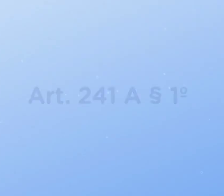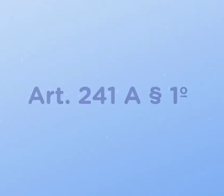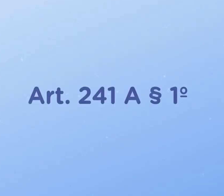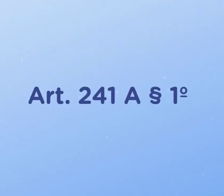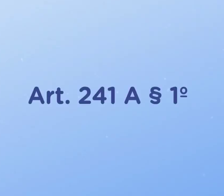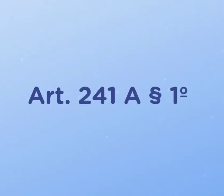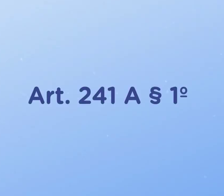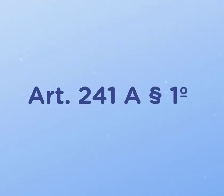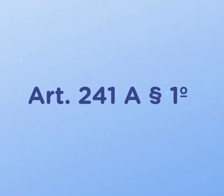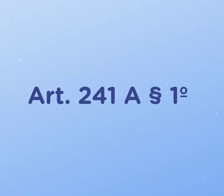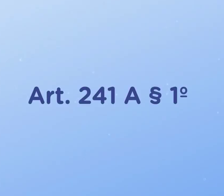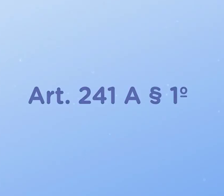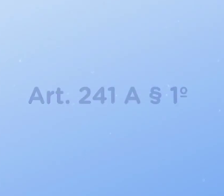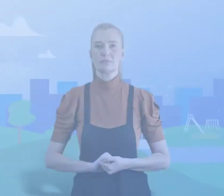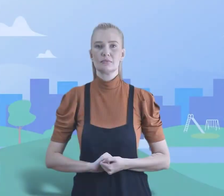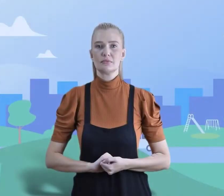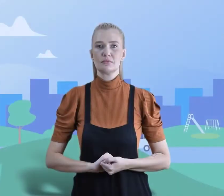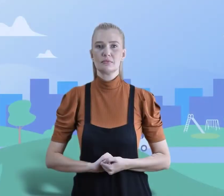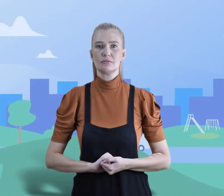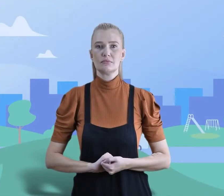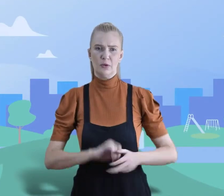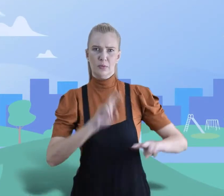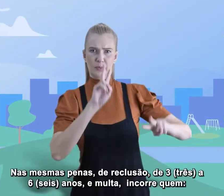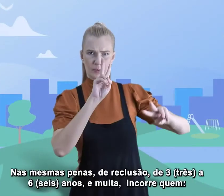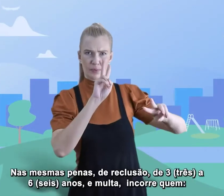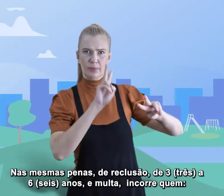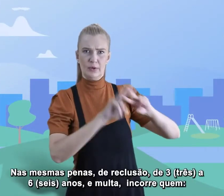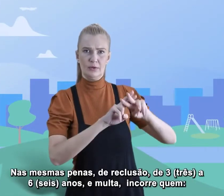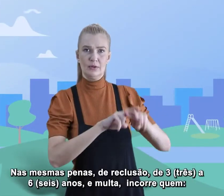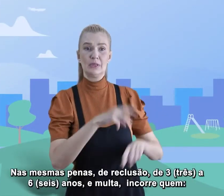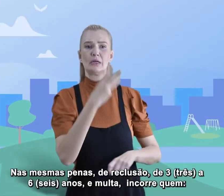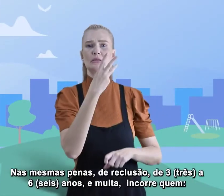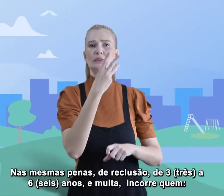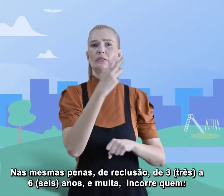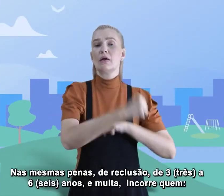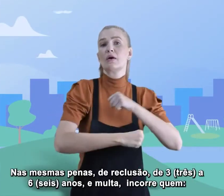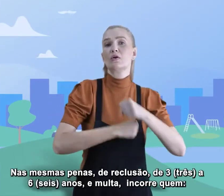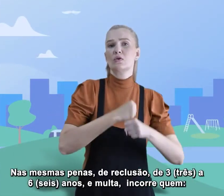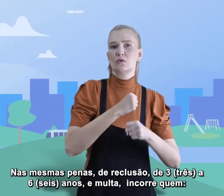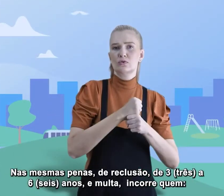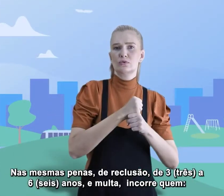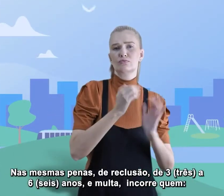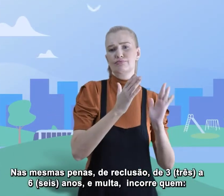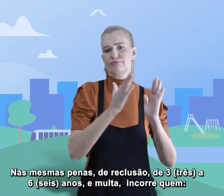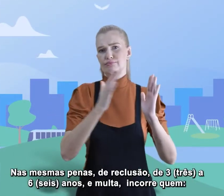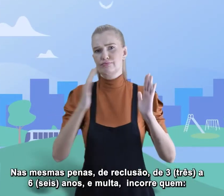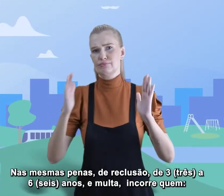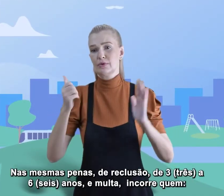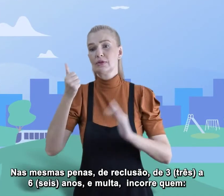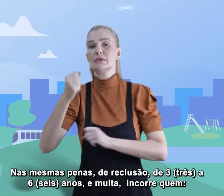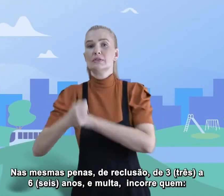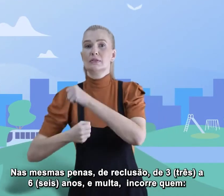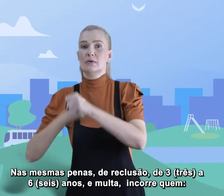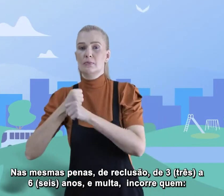Artigo 241-A, parágrafo 1º. Nas mesmas penas de reclusão de 3 a 6 anos e